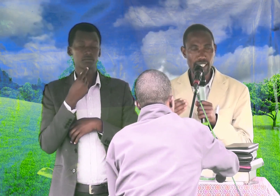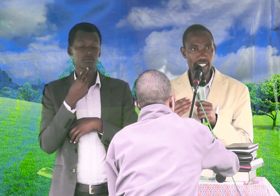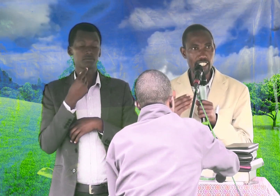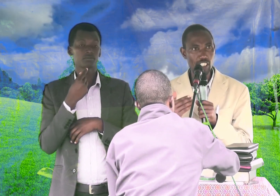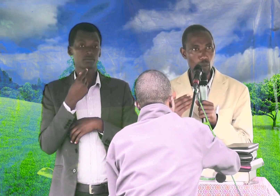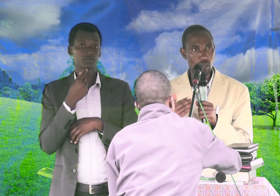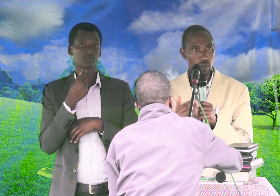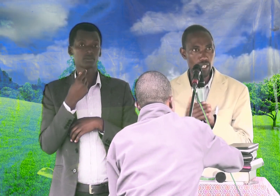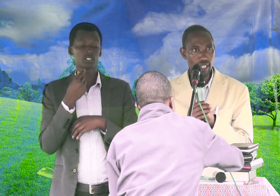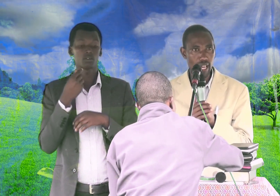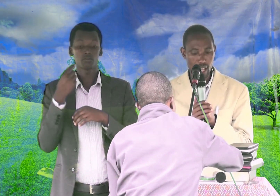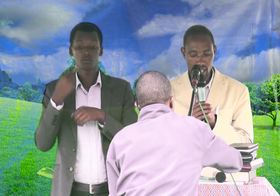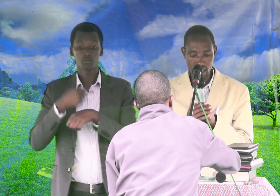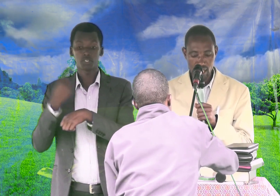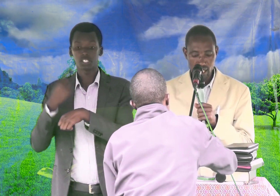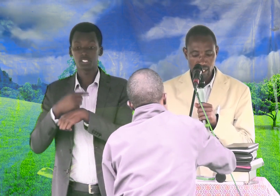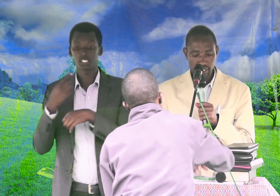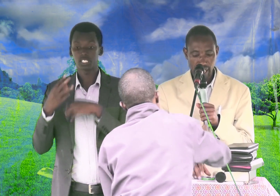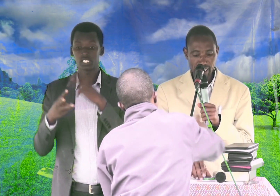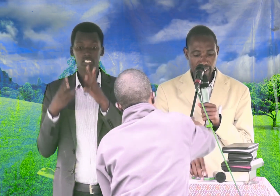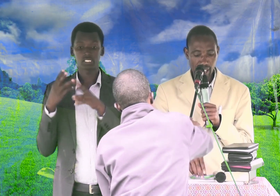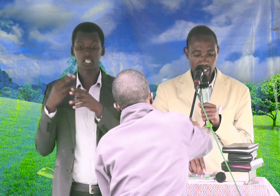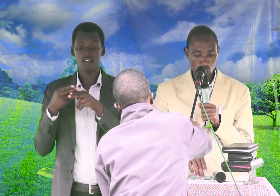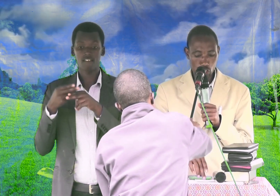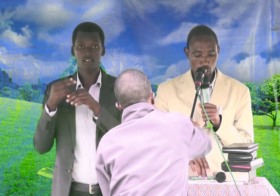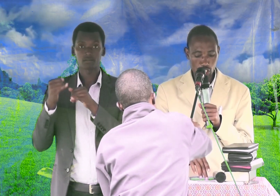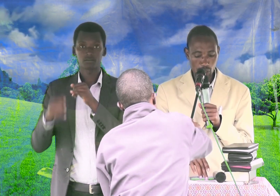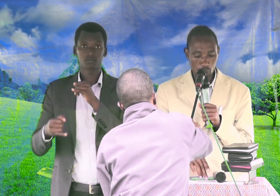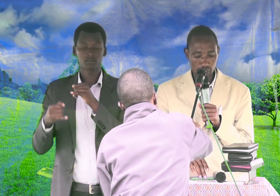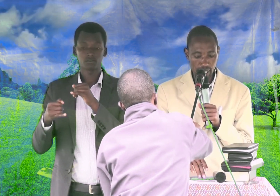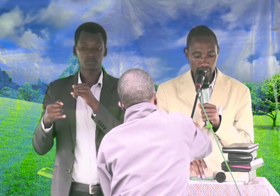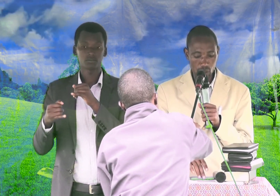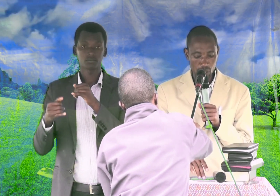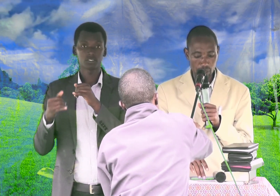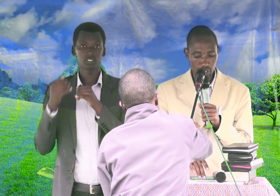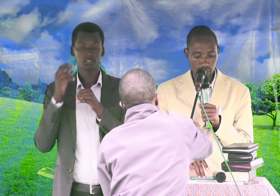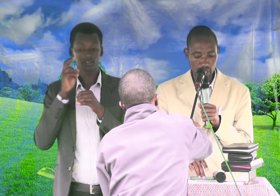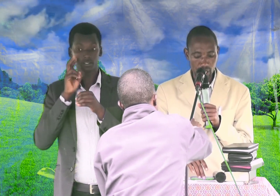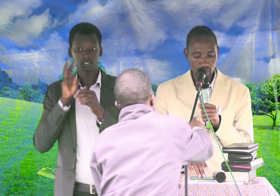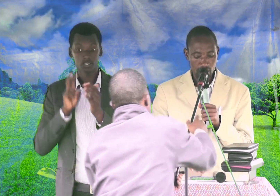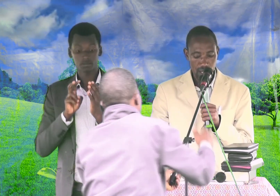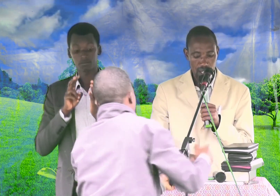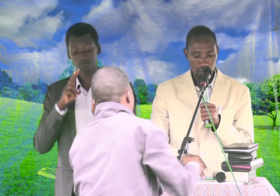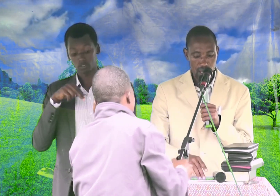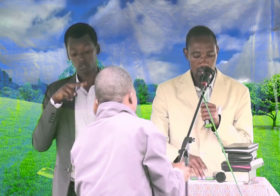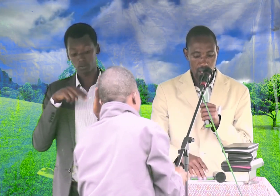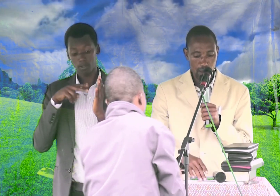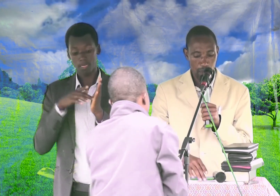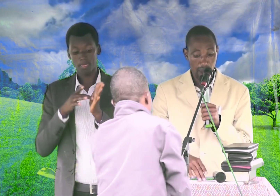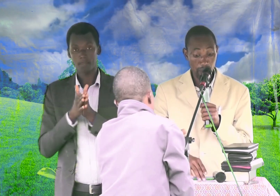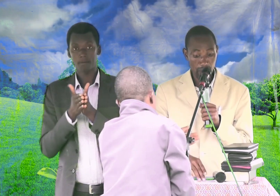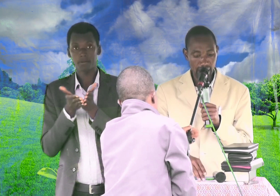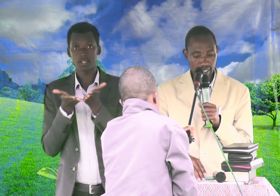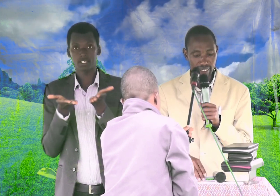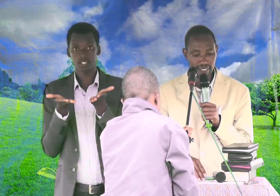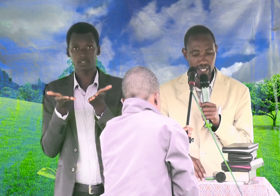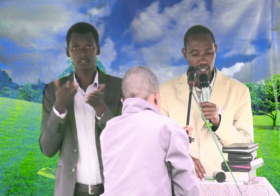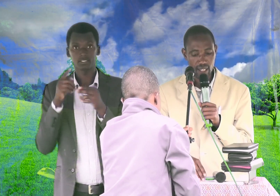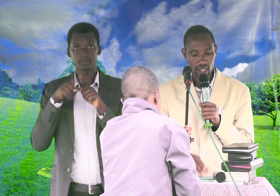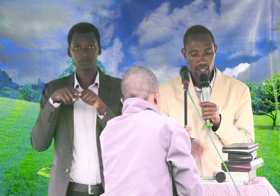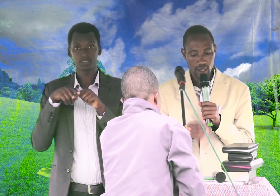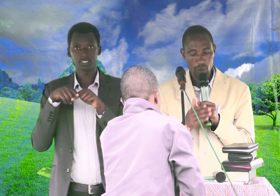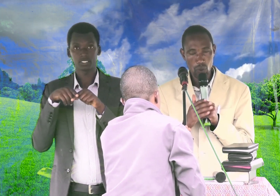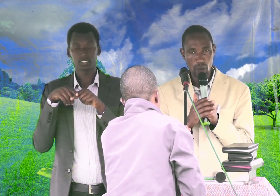iyo witegereje muri Bibiliya cyane cyane ushingiye ku nzandiko ebyiri Pawulo